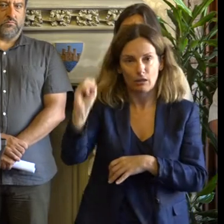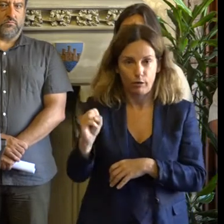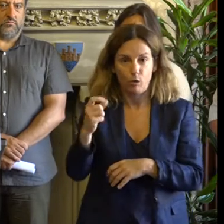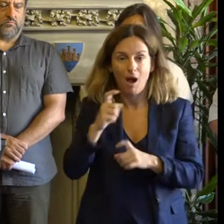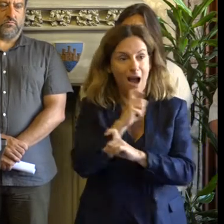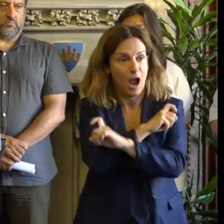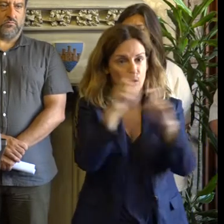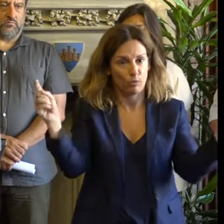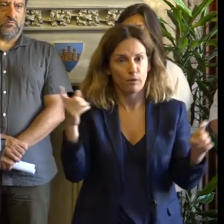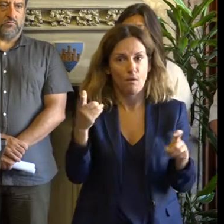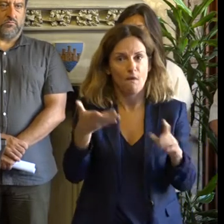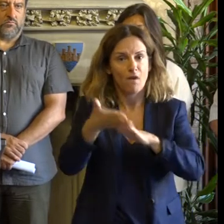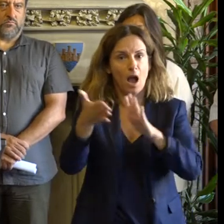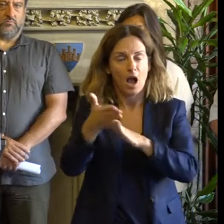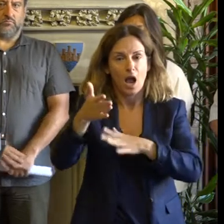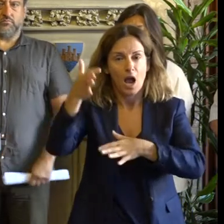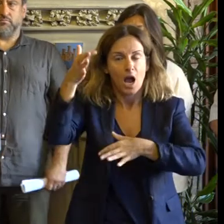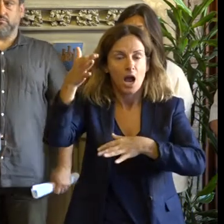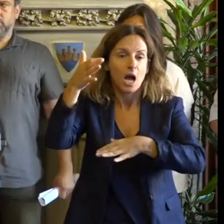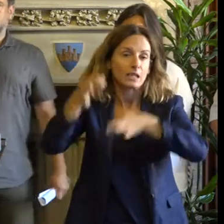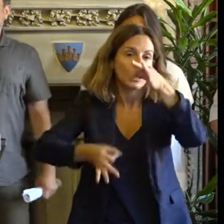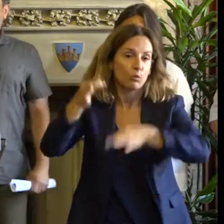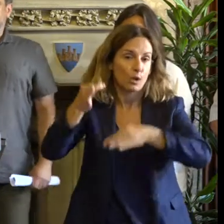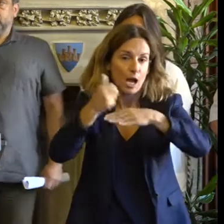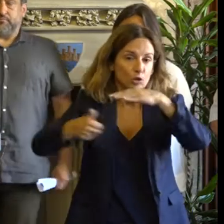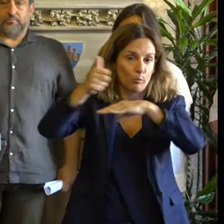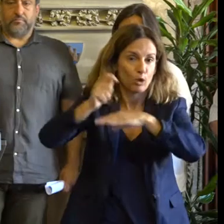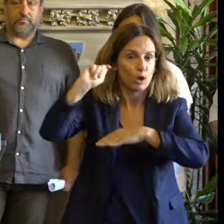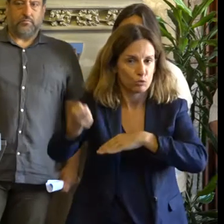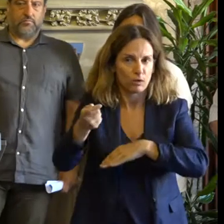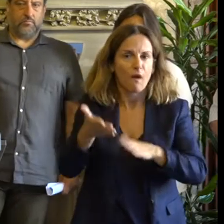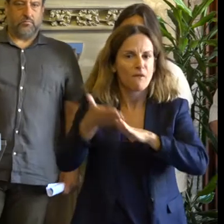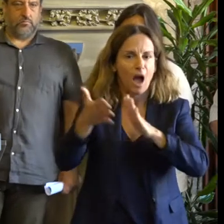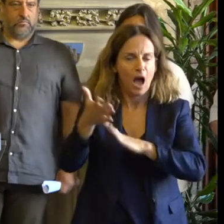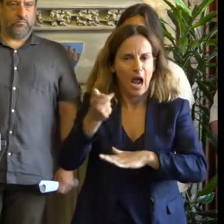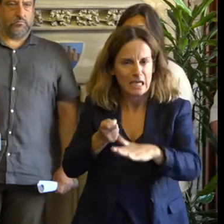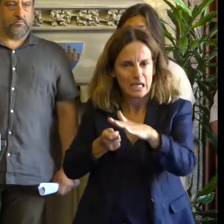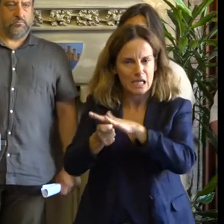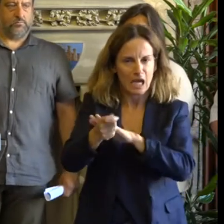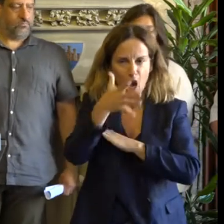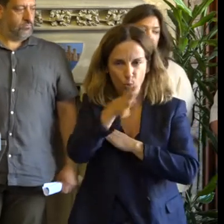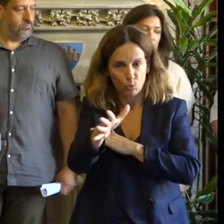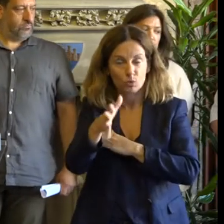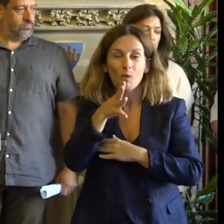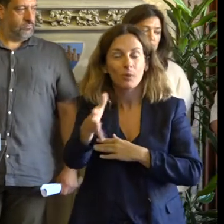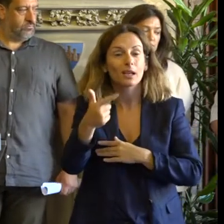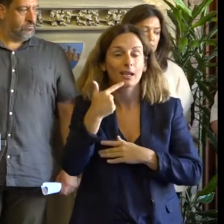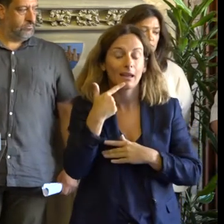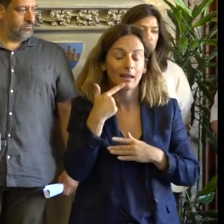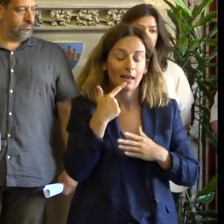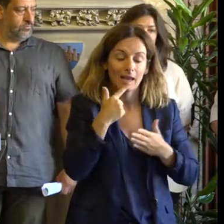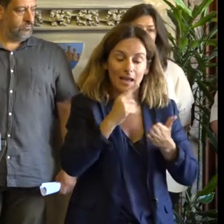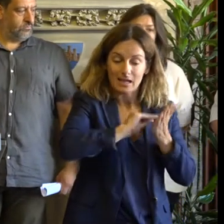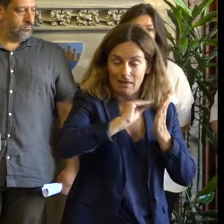de Justícia, no? Perquè sabeu que ha estat una norma cautelar respecte a lo que és la redacció del pla d'equipaments